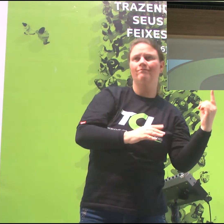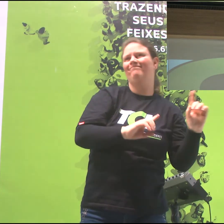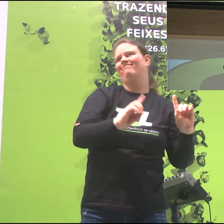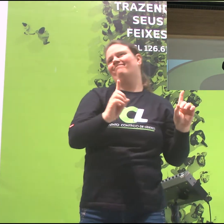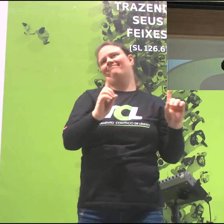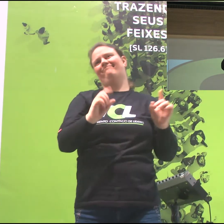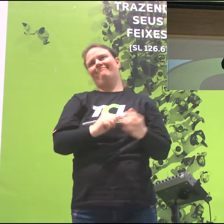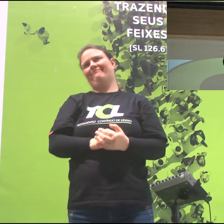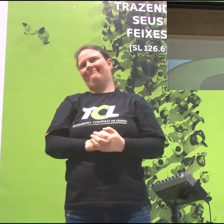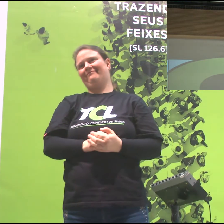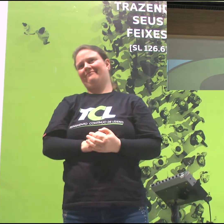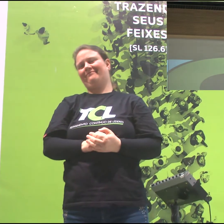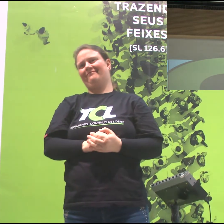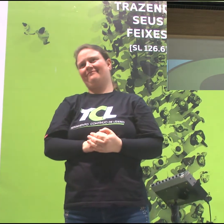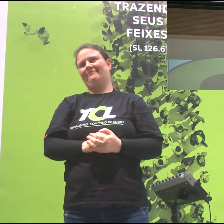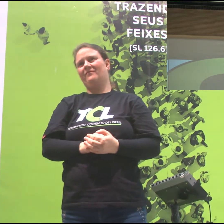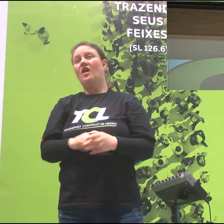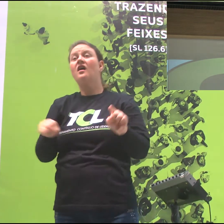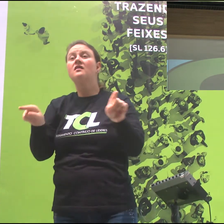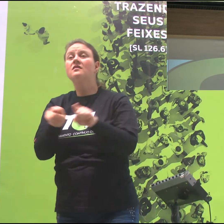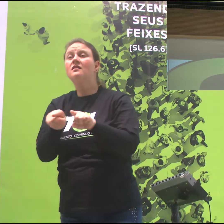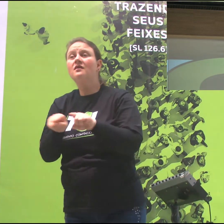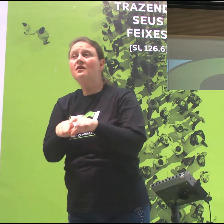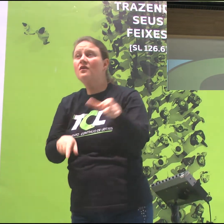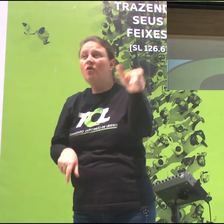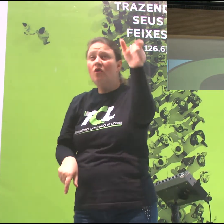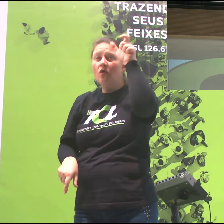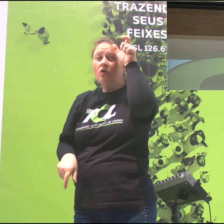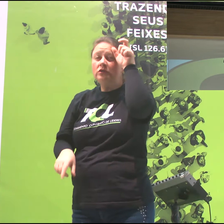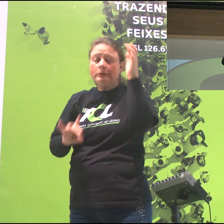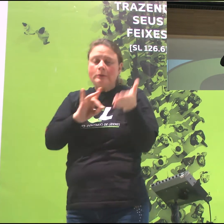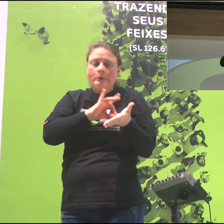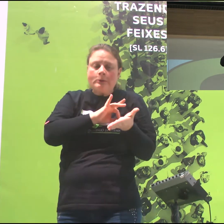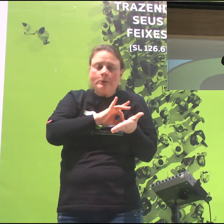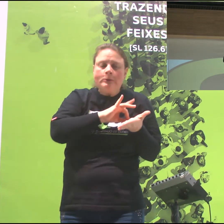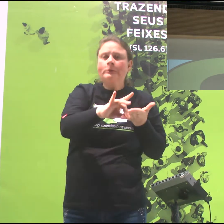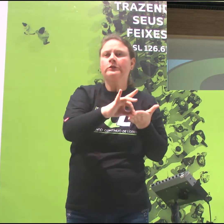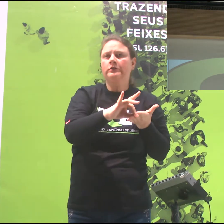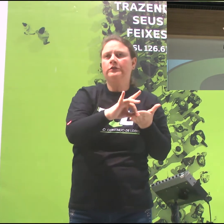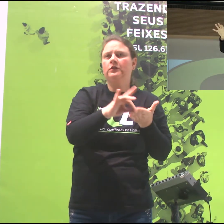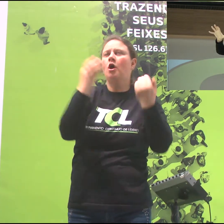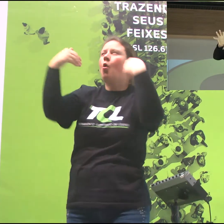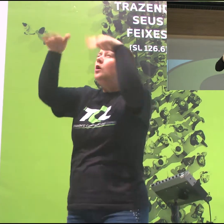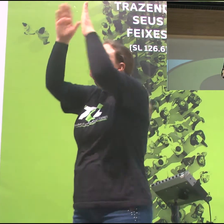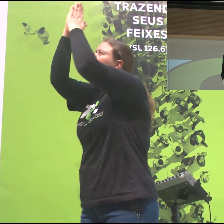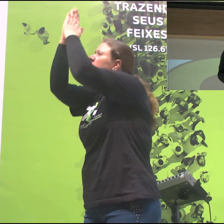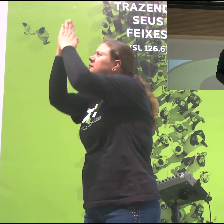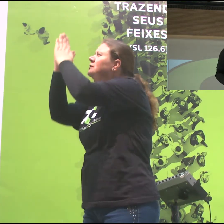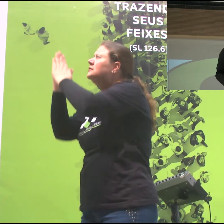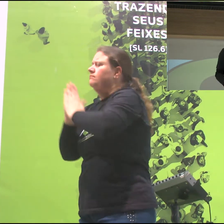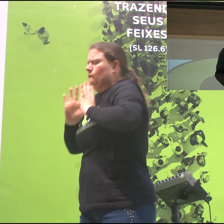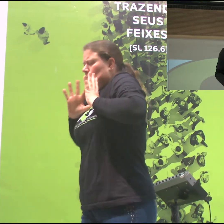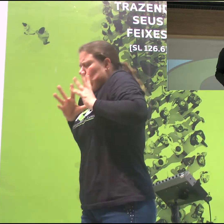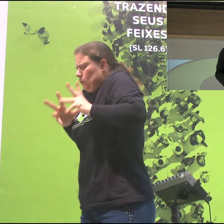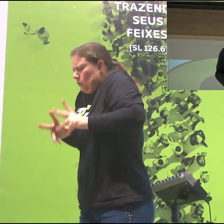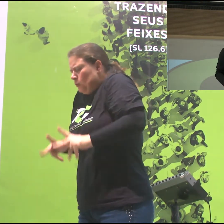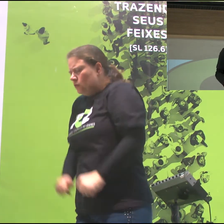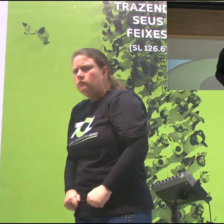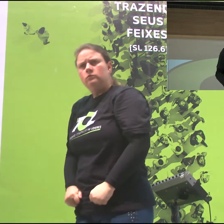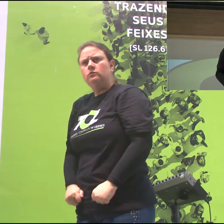O diabo, ele odeia essa adoração que é pura para Deus, porque a adoração, ela destrói o reino das trevas.